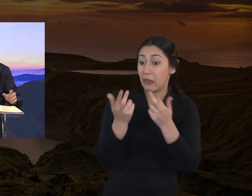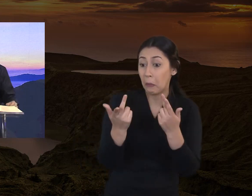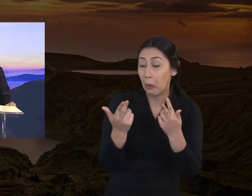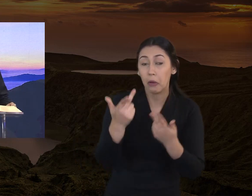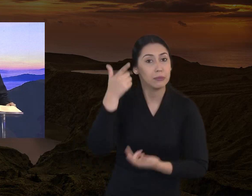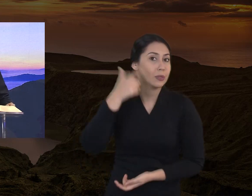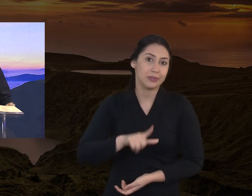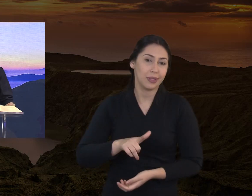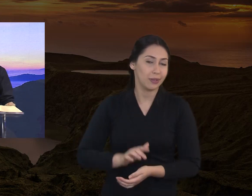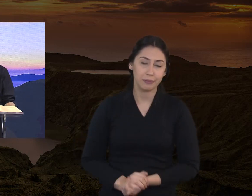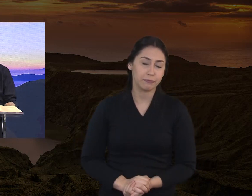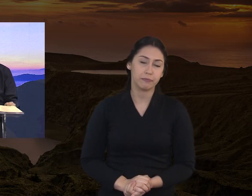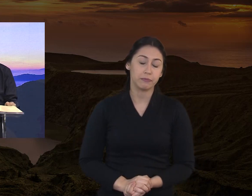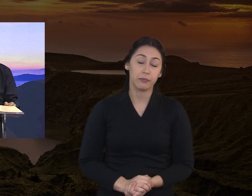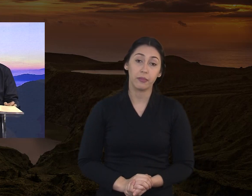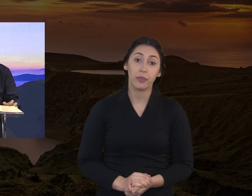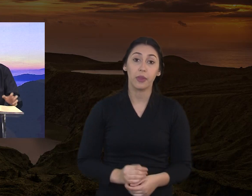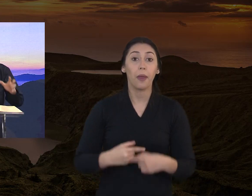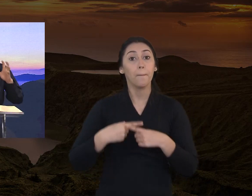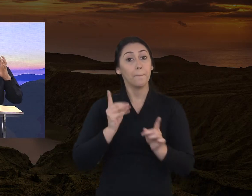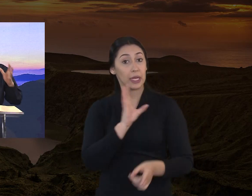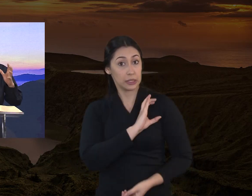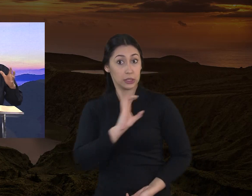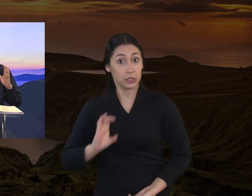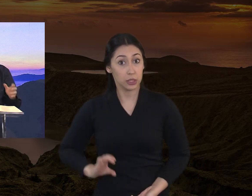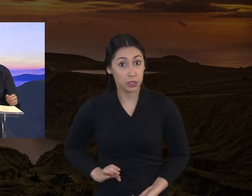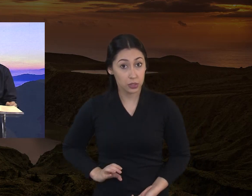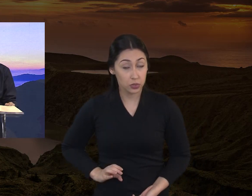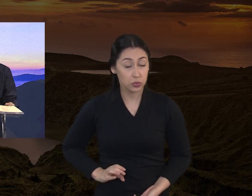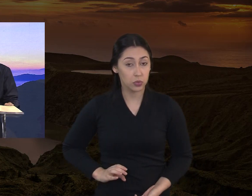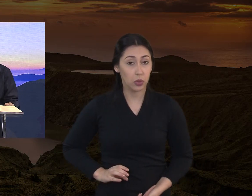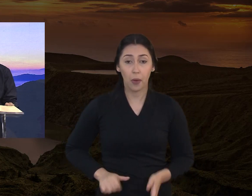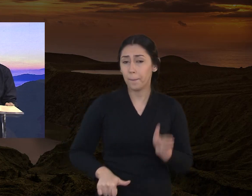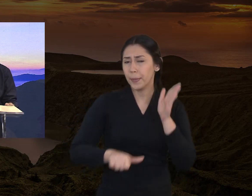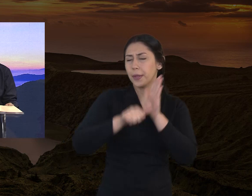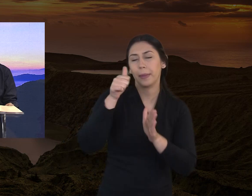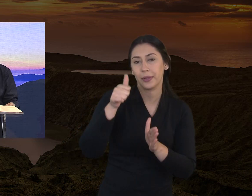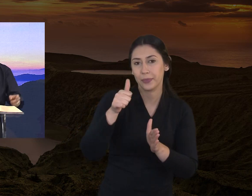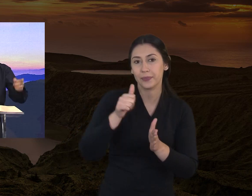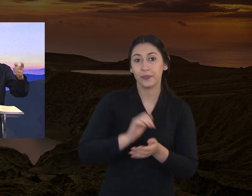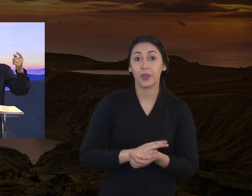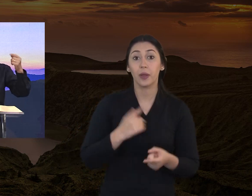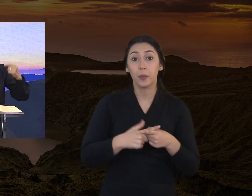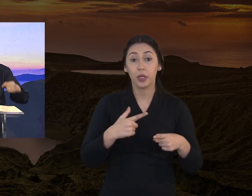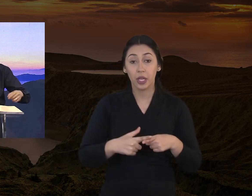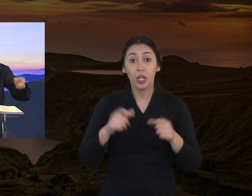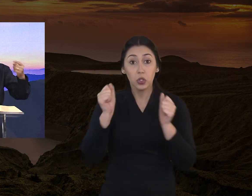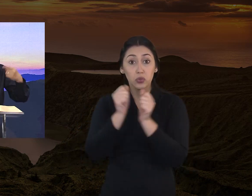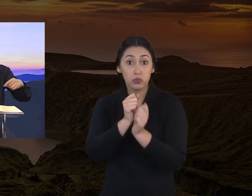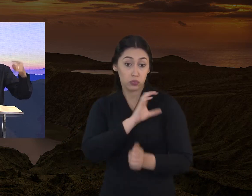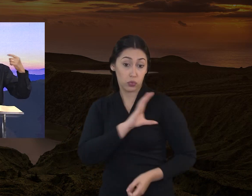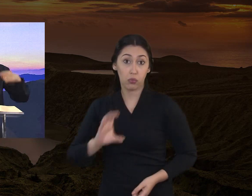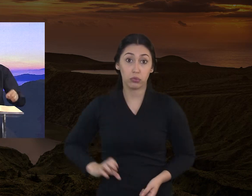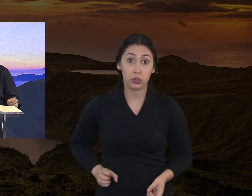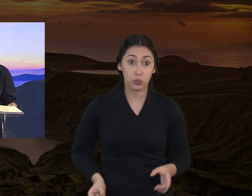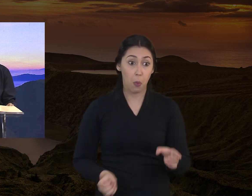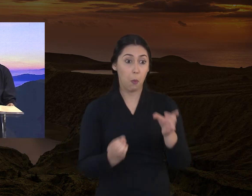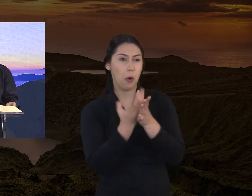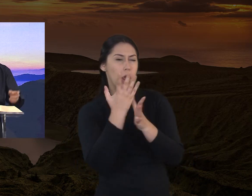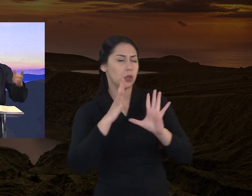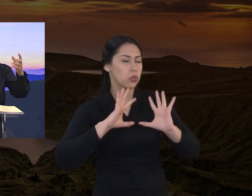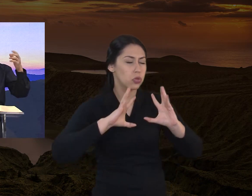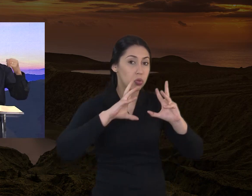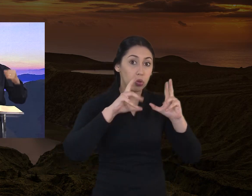Graças a Deus, né, Cristo é o primogênito de toda a criação, pois nele foram criadas todas as